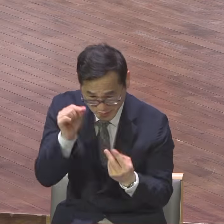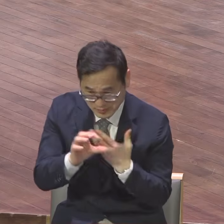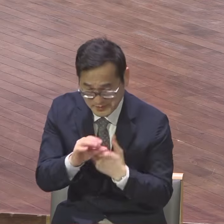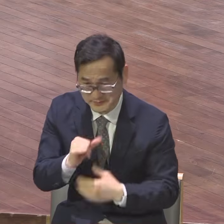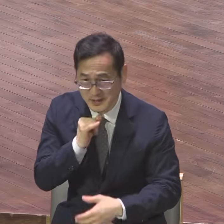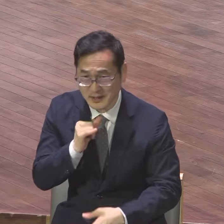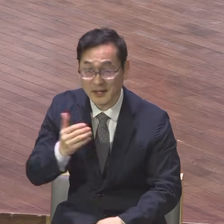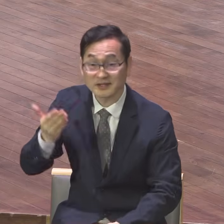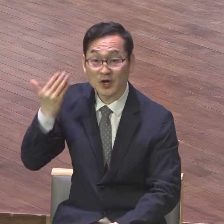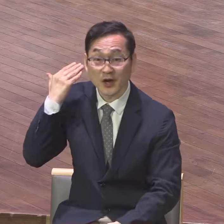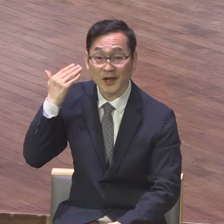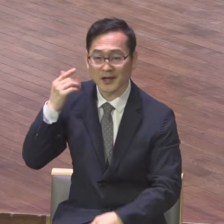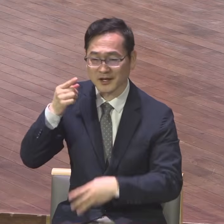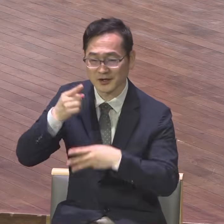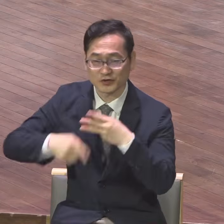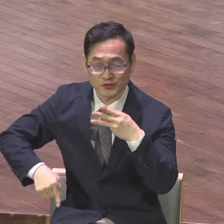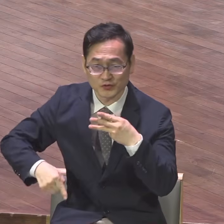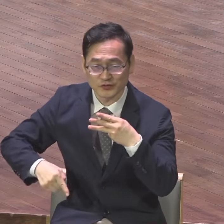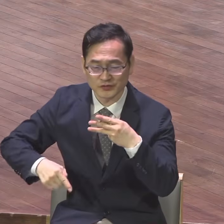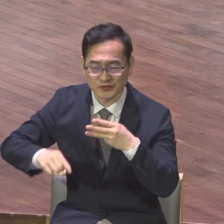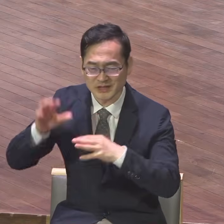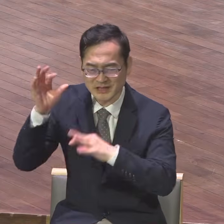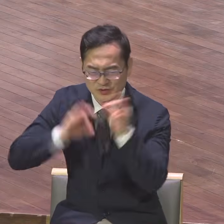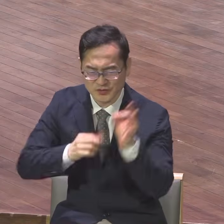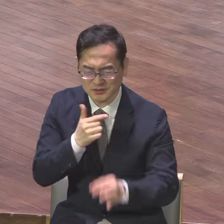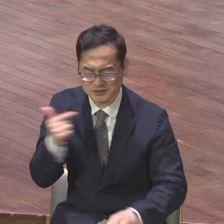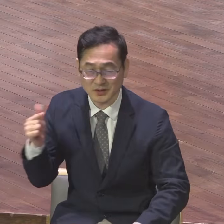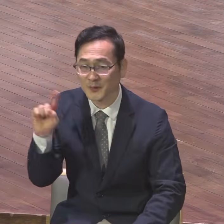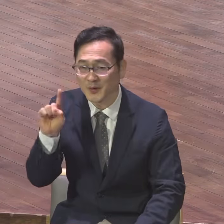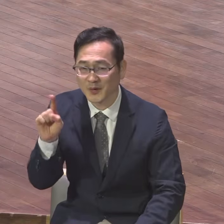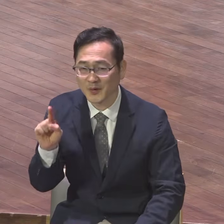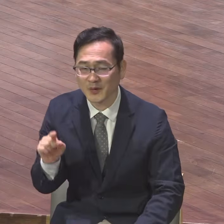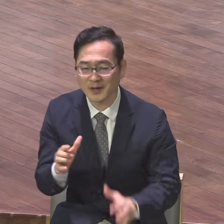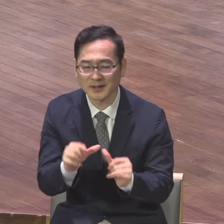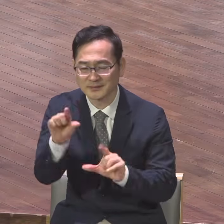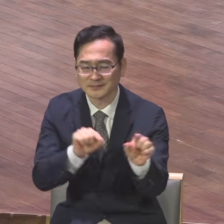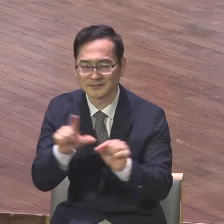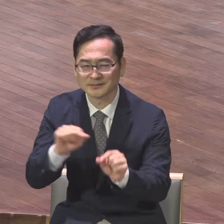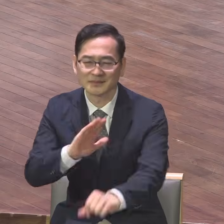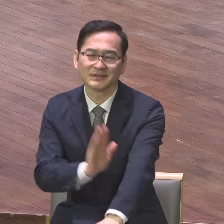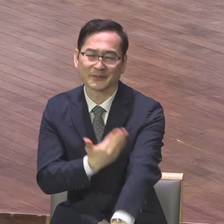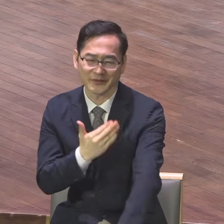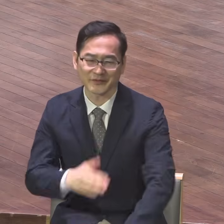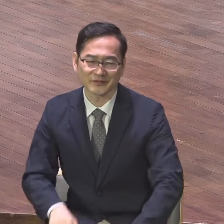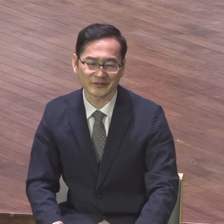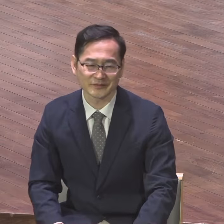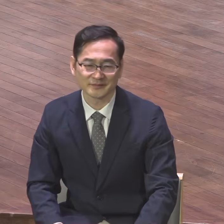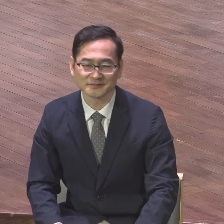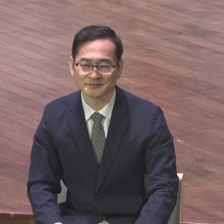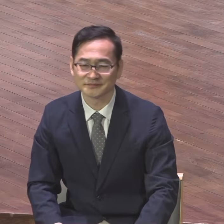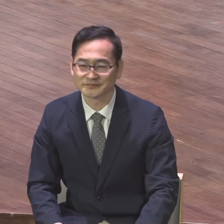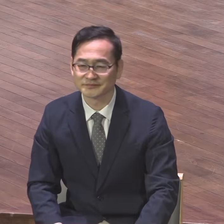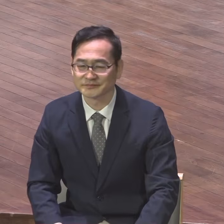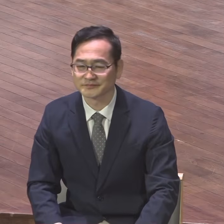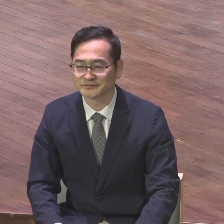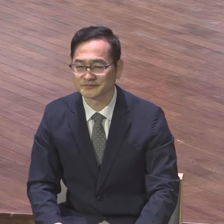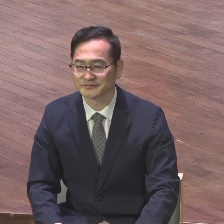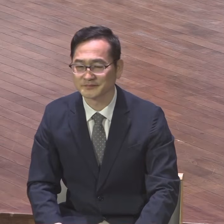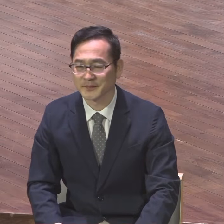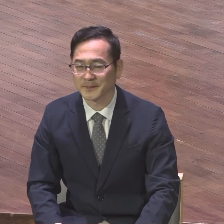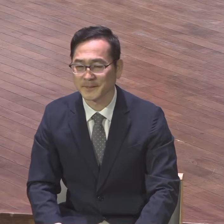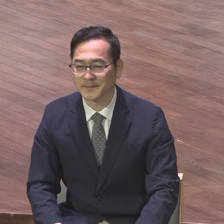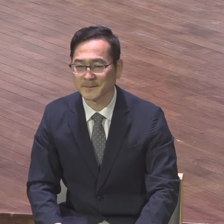전임 대통령의 가장 큰 패착 중 하나가 뭐냐? 인사였다고 말을 합니다.